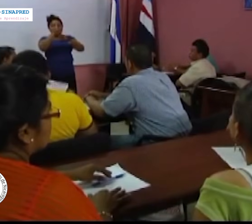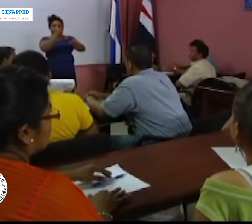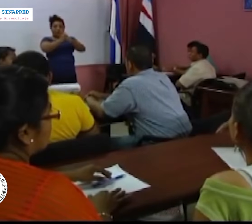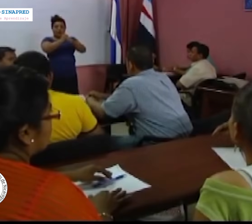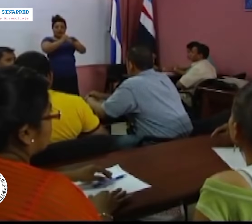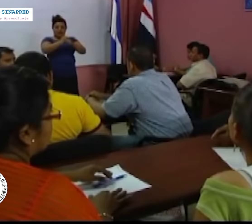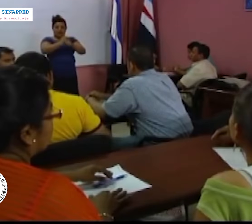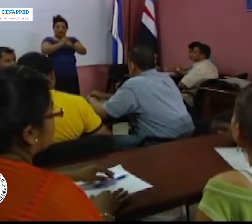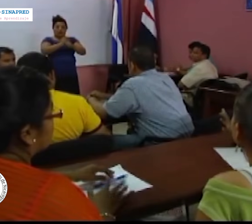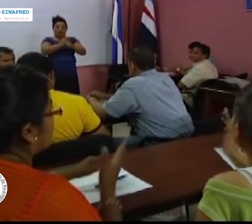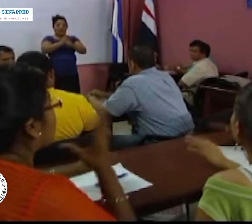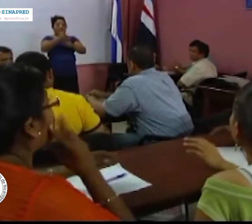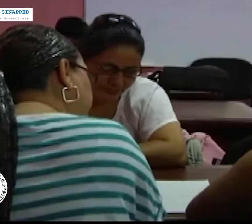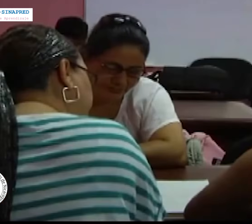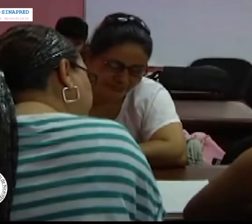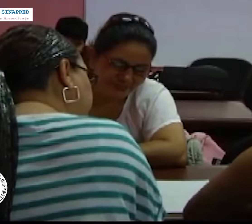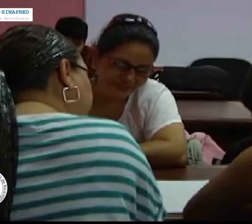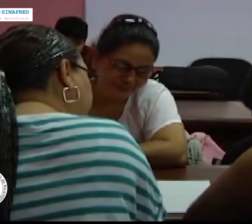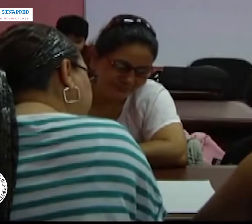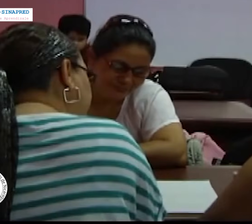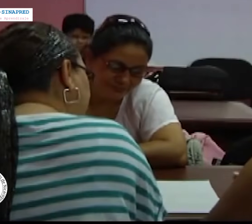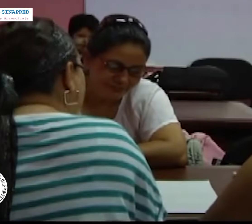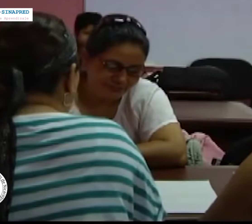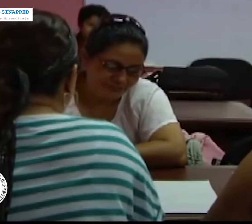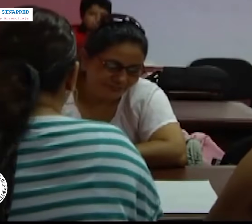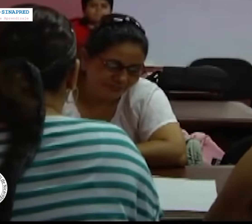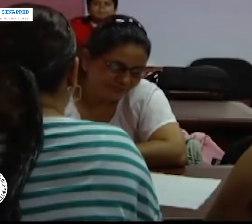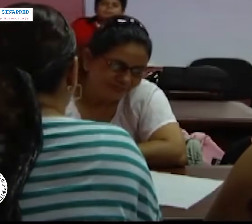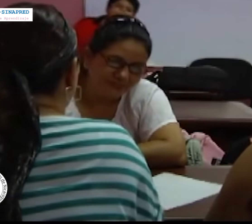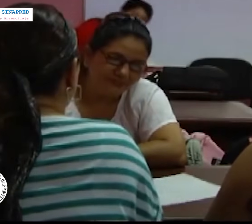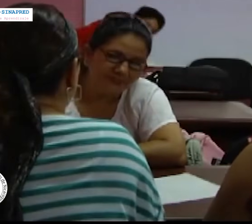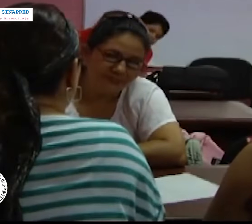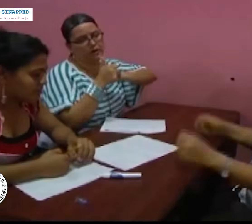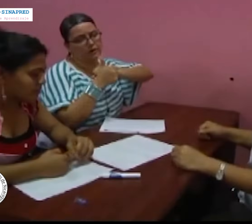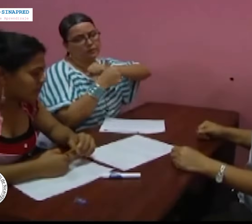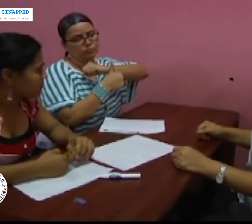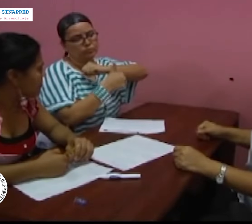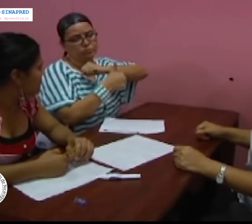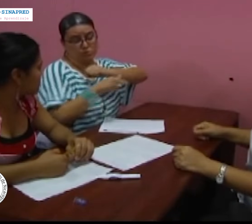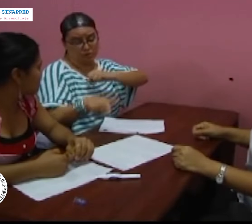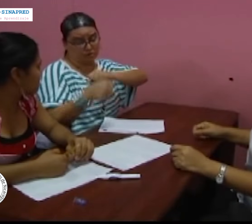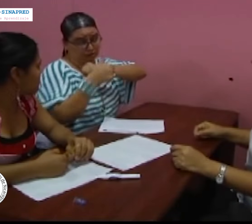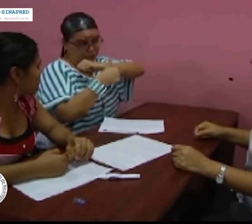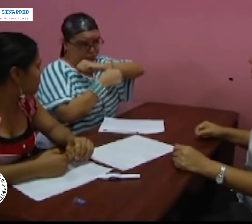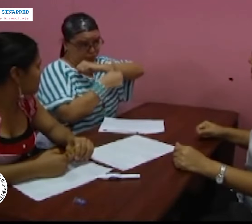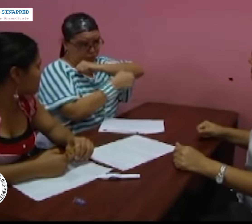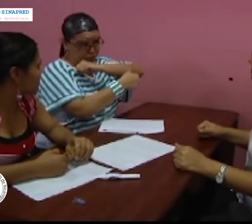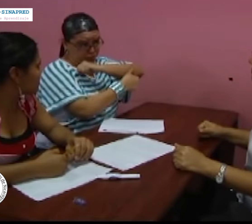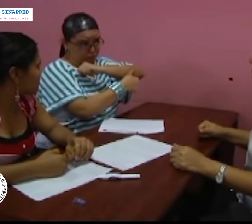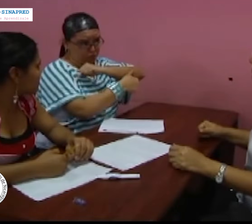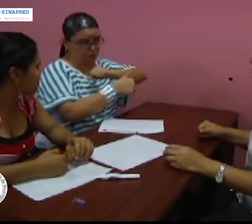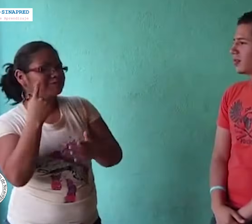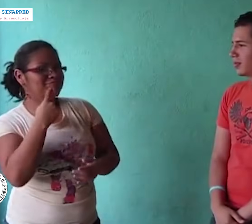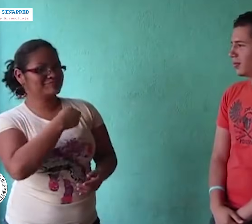y literatura. Hoy en día, el Ministerio de Educación de Nicaragua ofrece un programa de escuela secundaria para